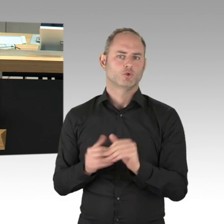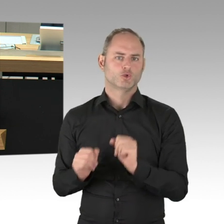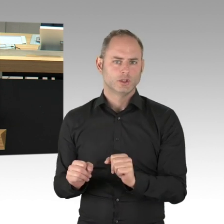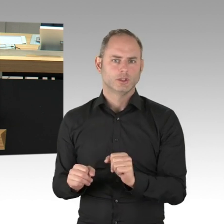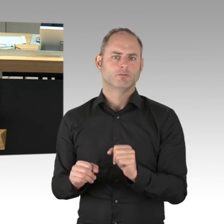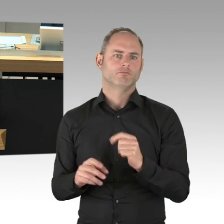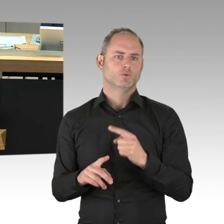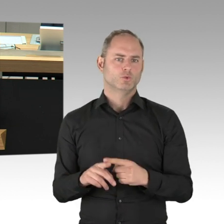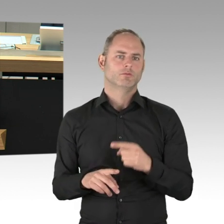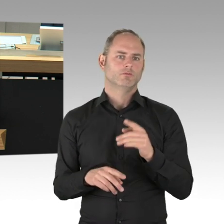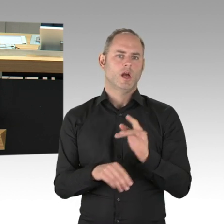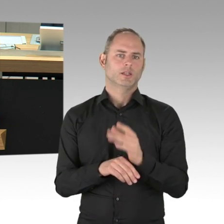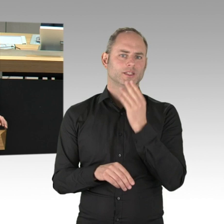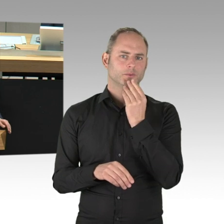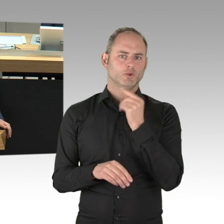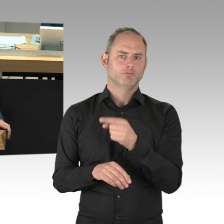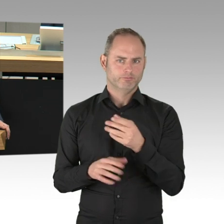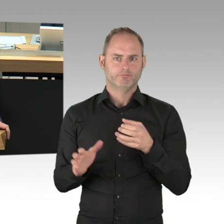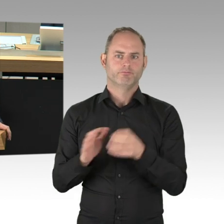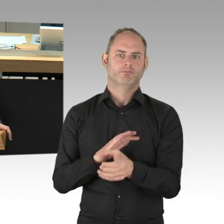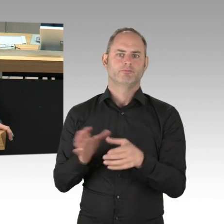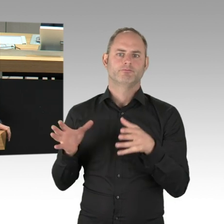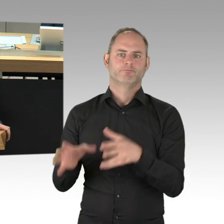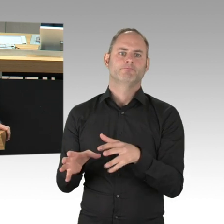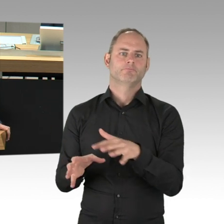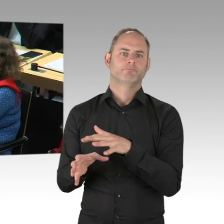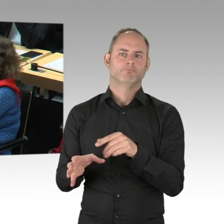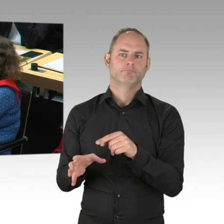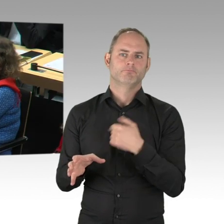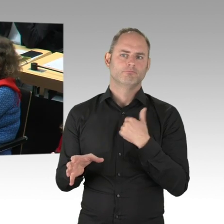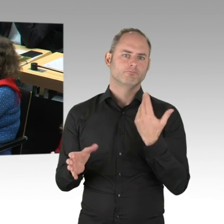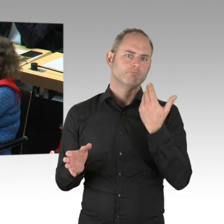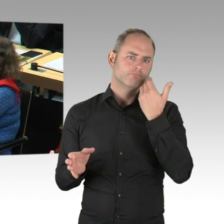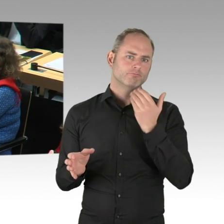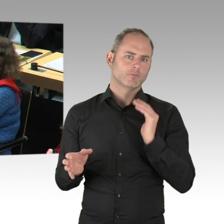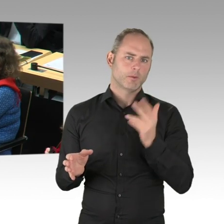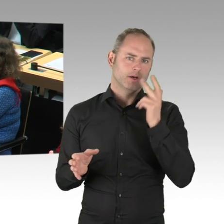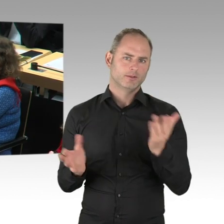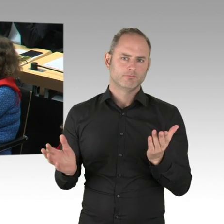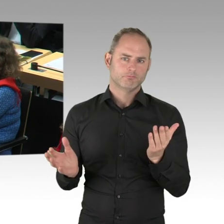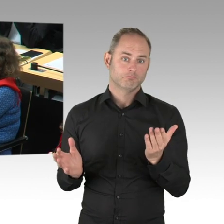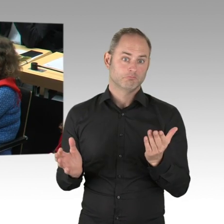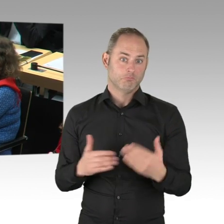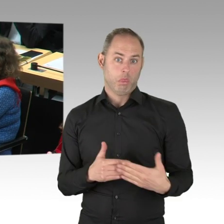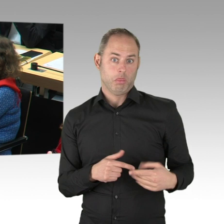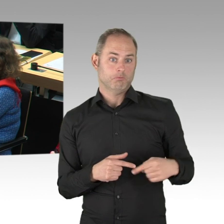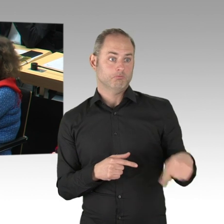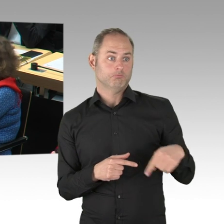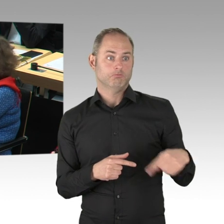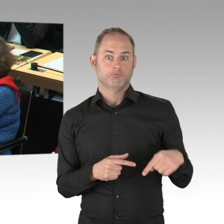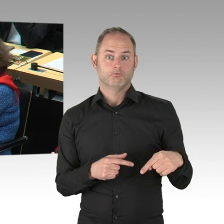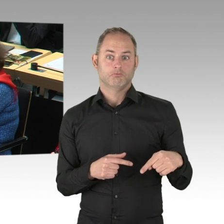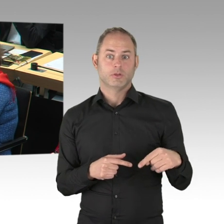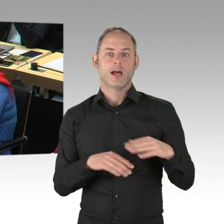wurden. Mit Blick in die Zukunft sollte uns dieses Denkmal aber auch an unsere Verantwortung gegenüber den